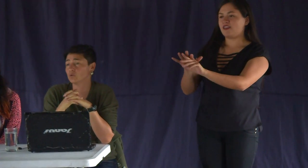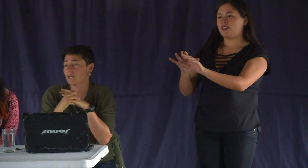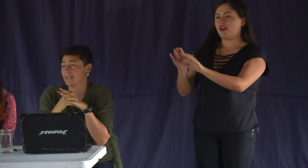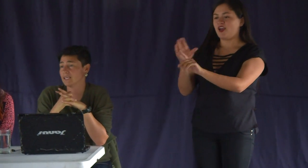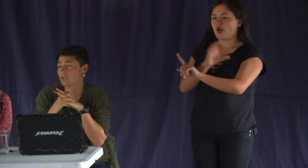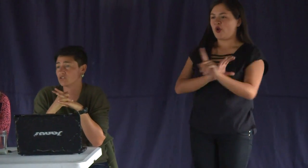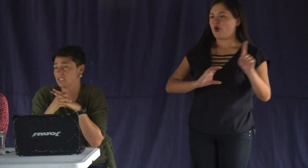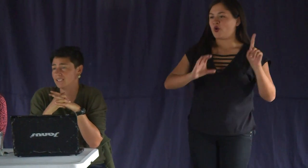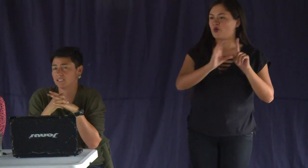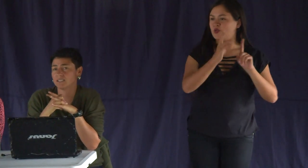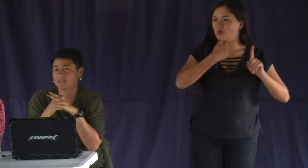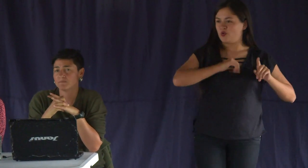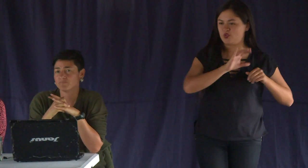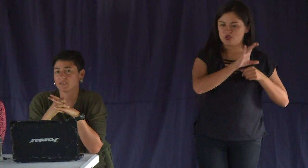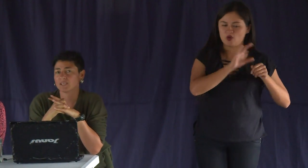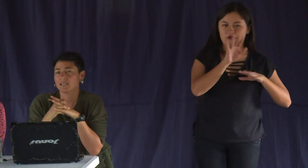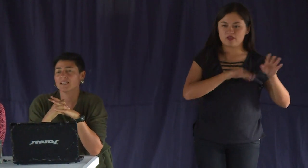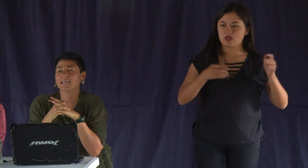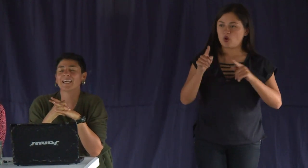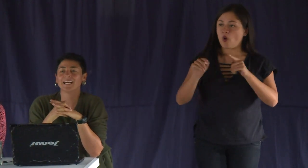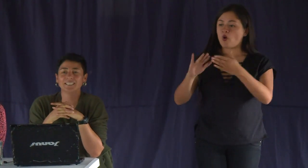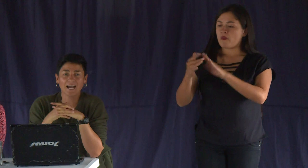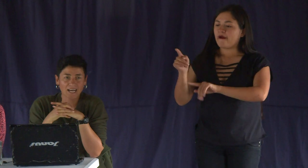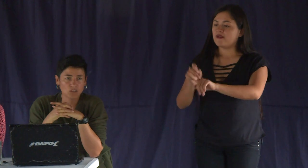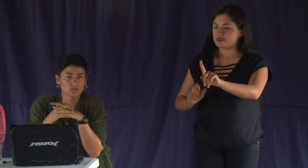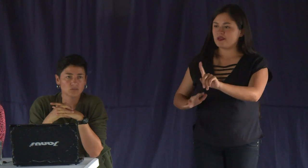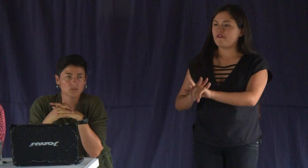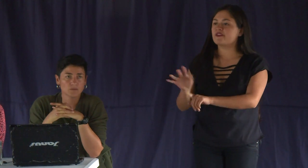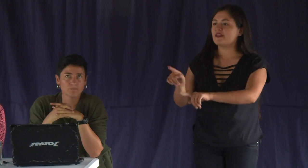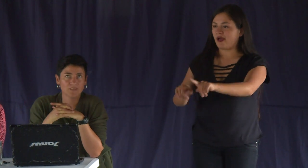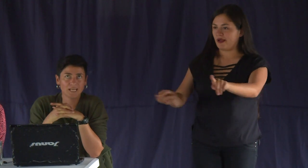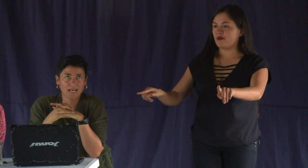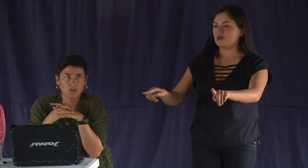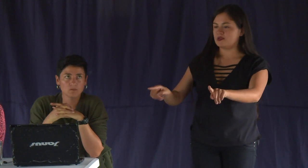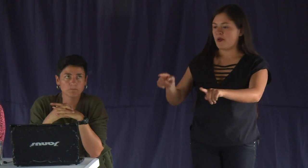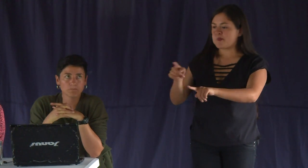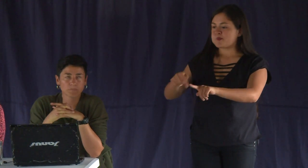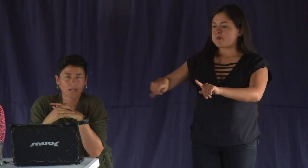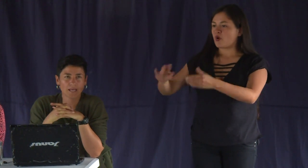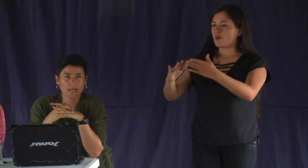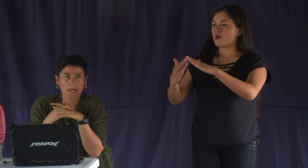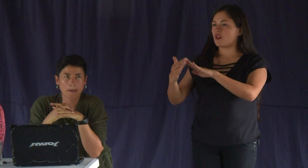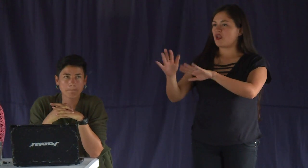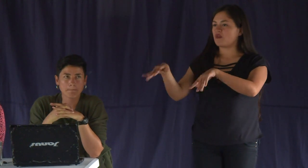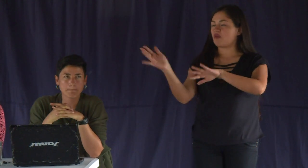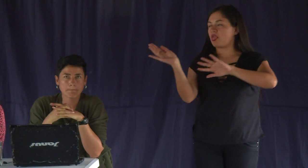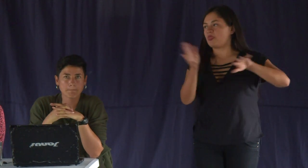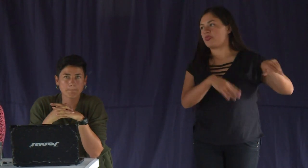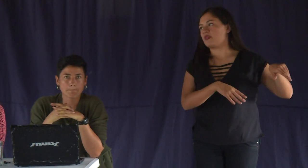la cultura de Occidente, que han dejado de lado